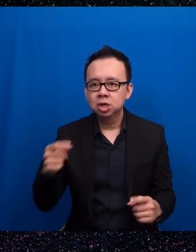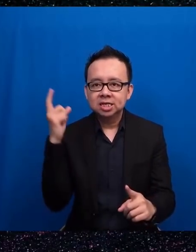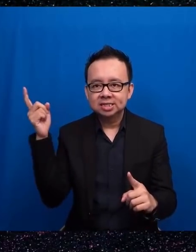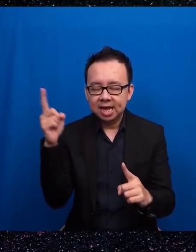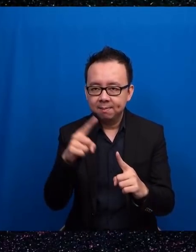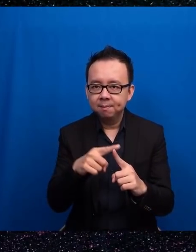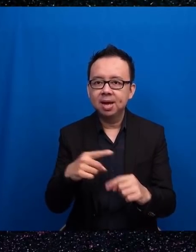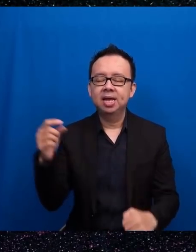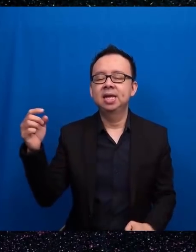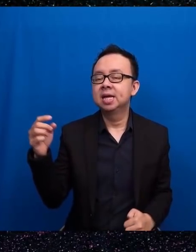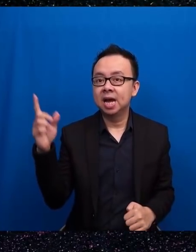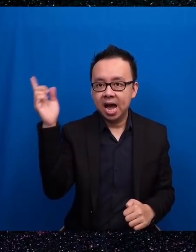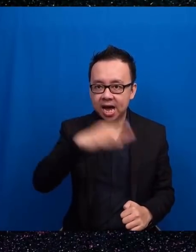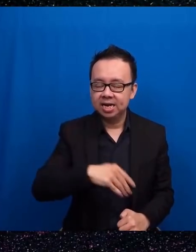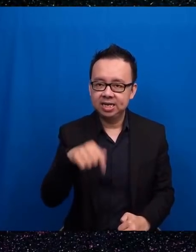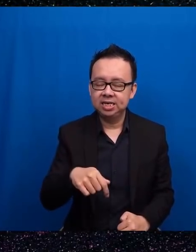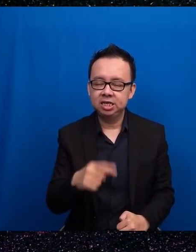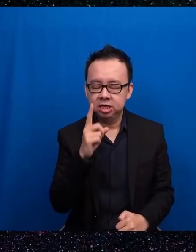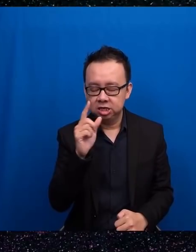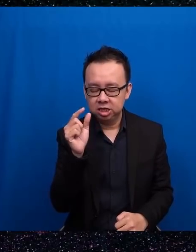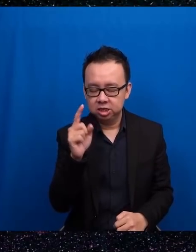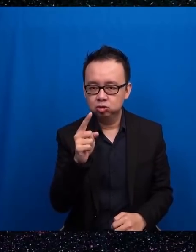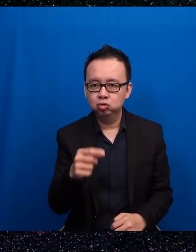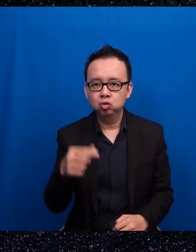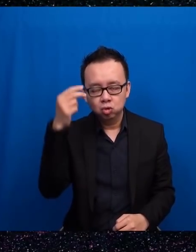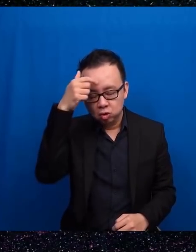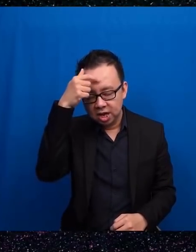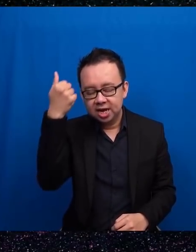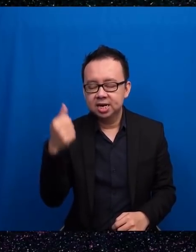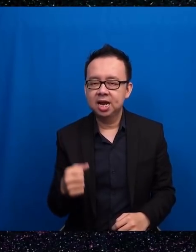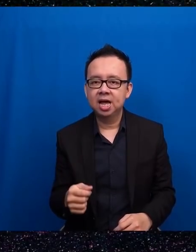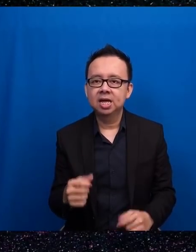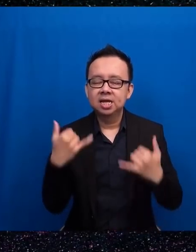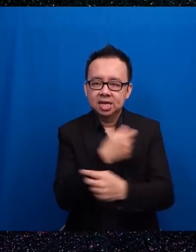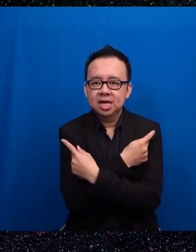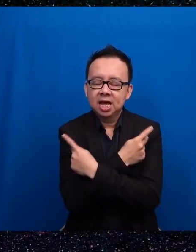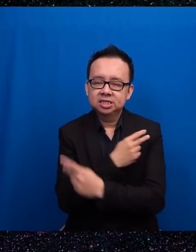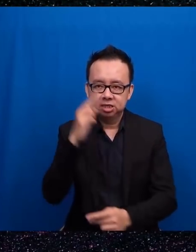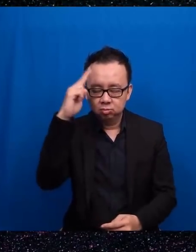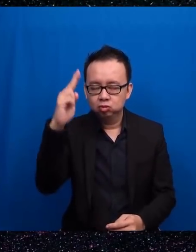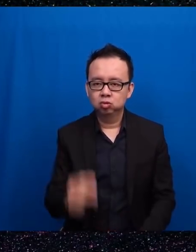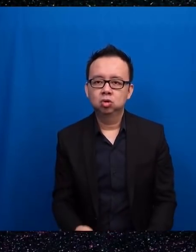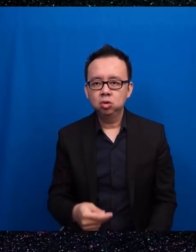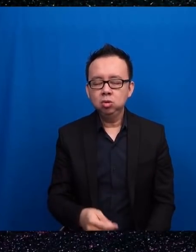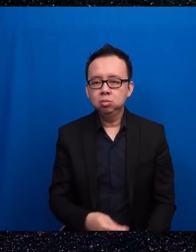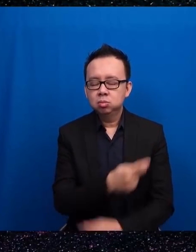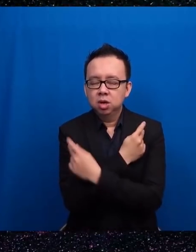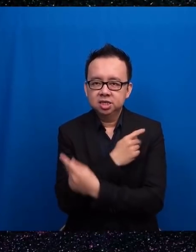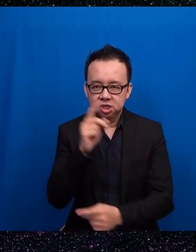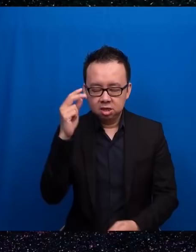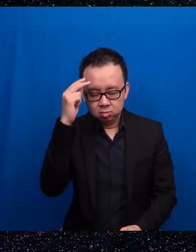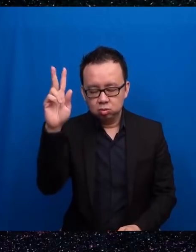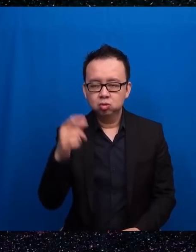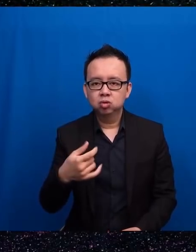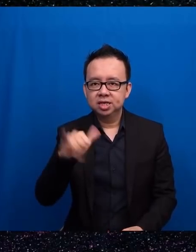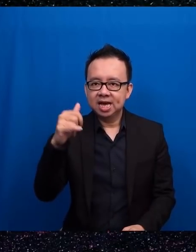ini, itu semua adalah karena kasih karunia-Mu. Kalau kami melihat ke belakang, kami melihat kasih setia-Mu yang ajaib Tuhan.